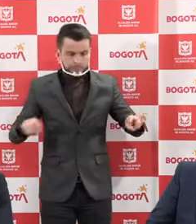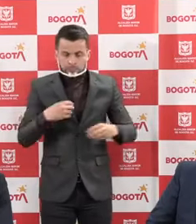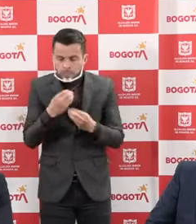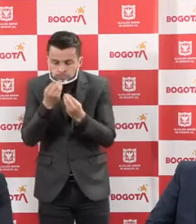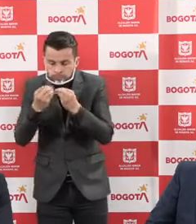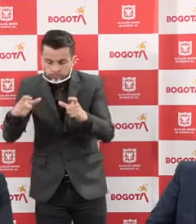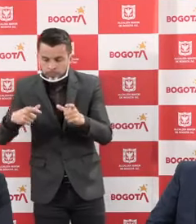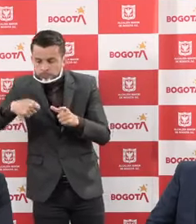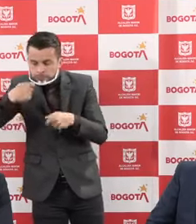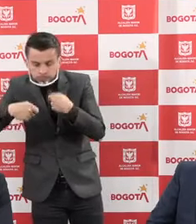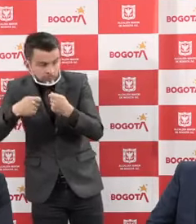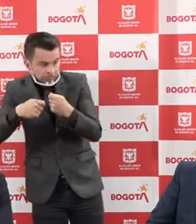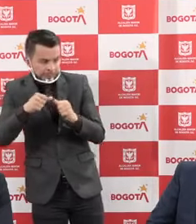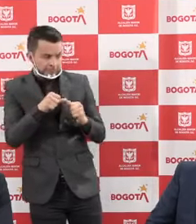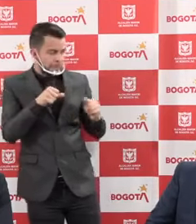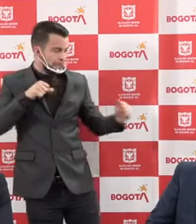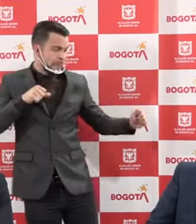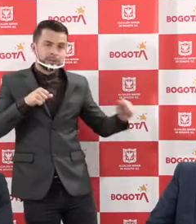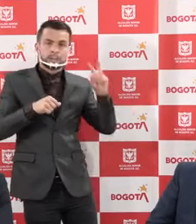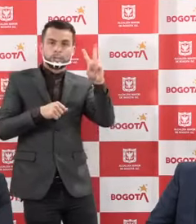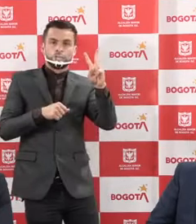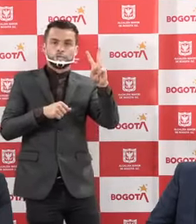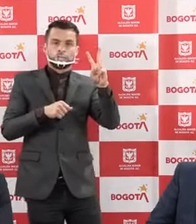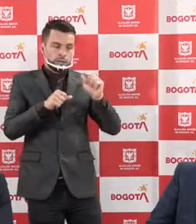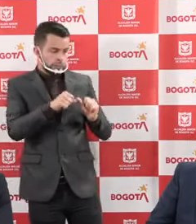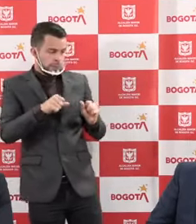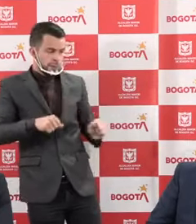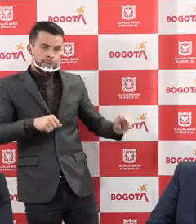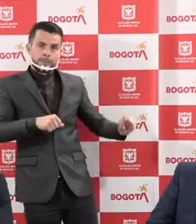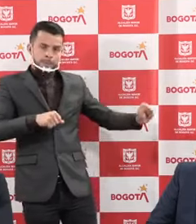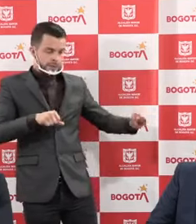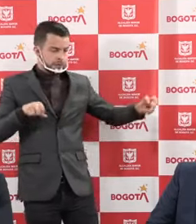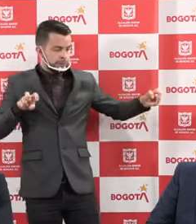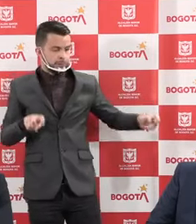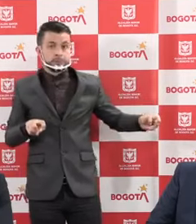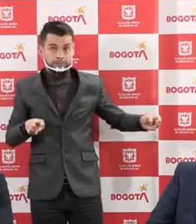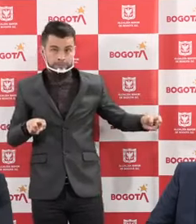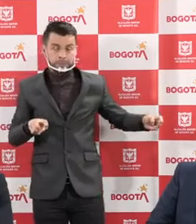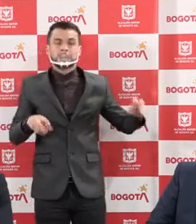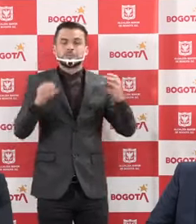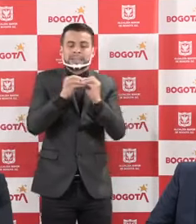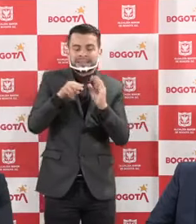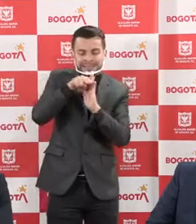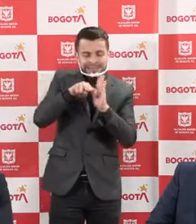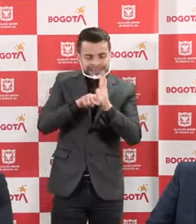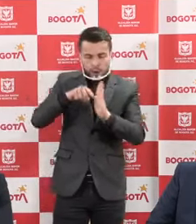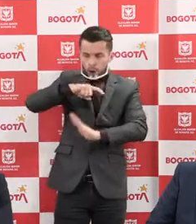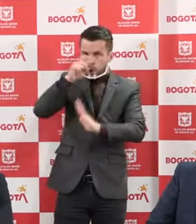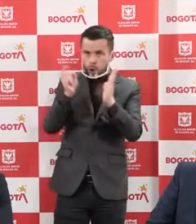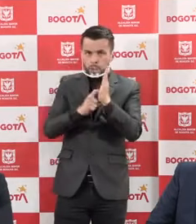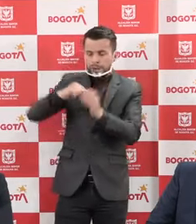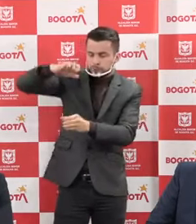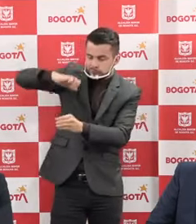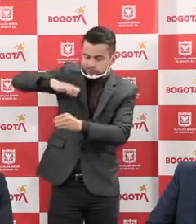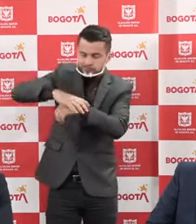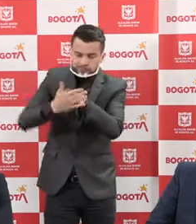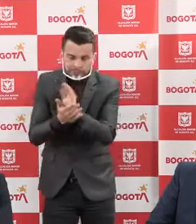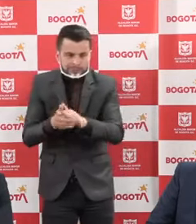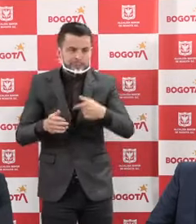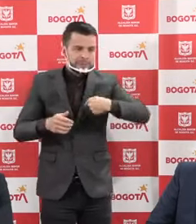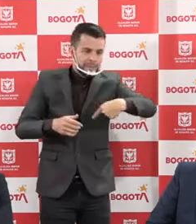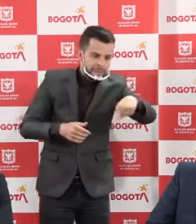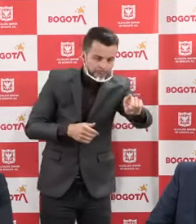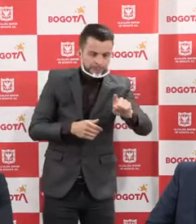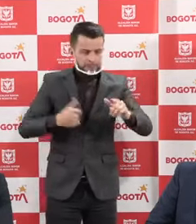y el cumplimiento a cabalidad de todos los protocolos de bioseguridad que a nada que se han establecido por